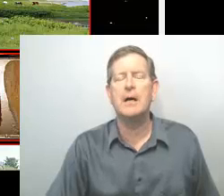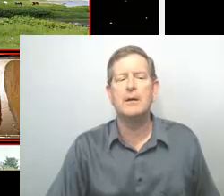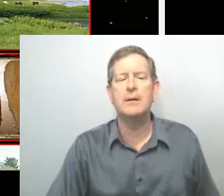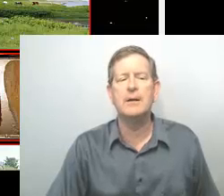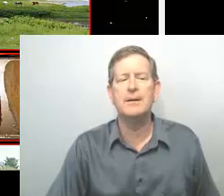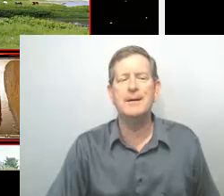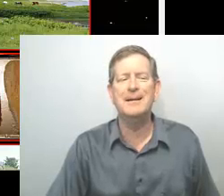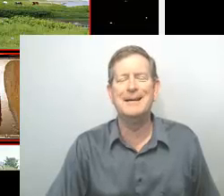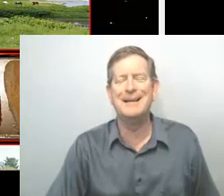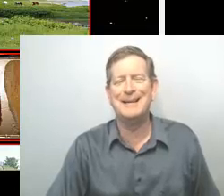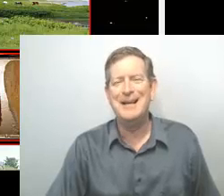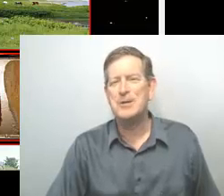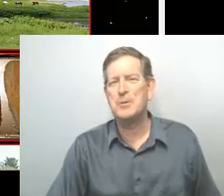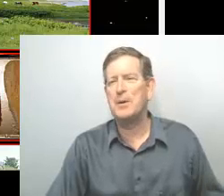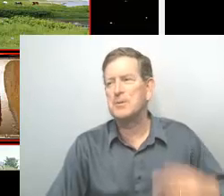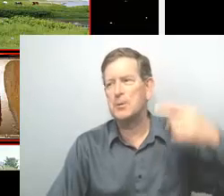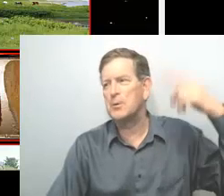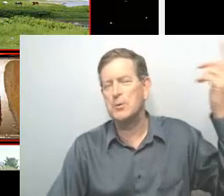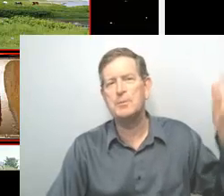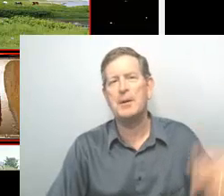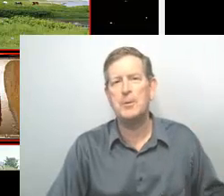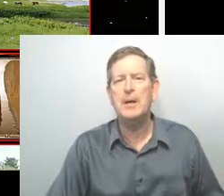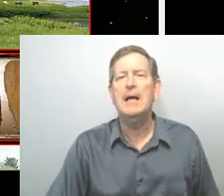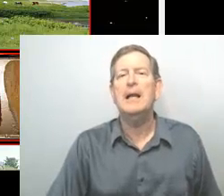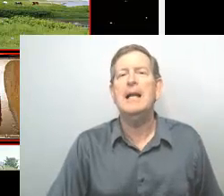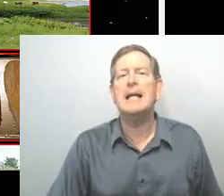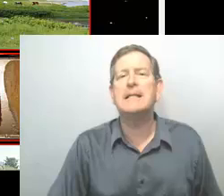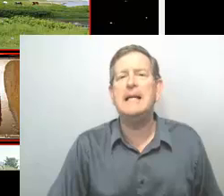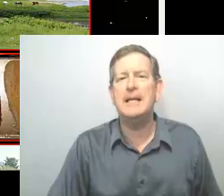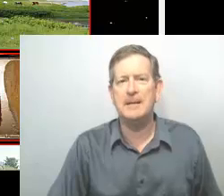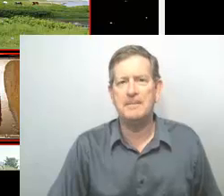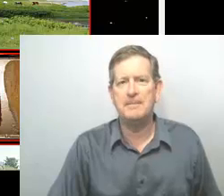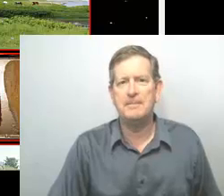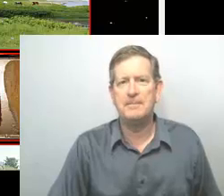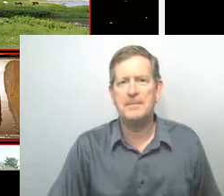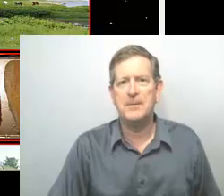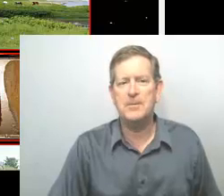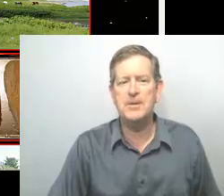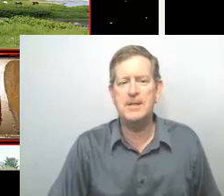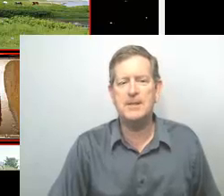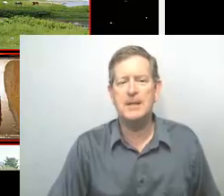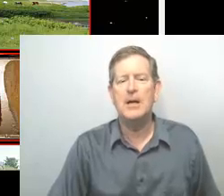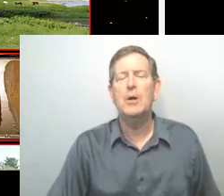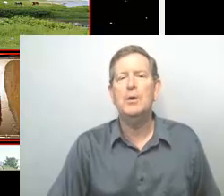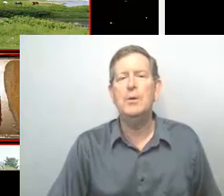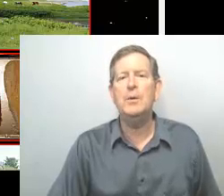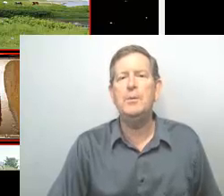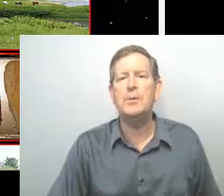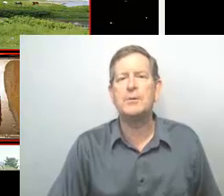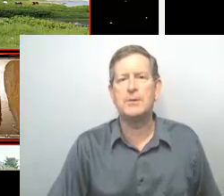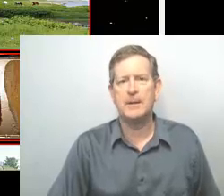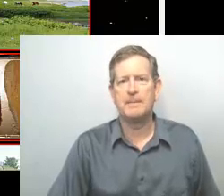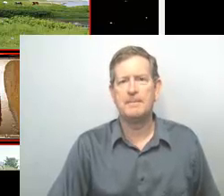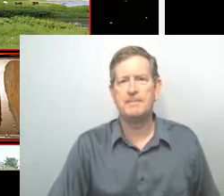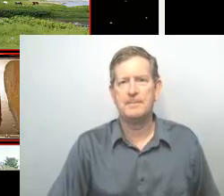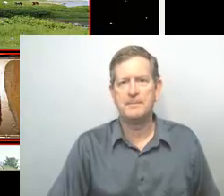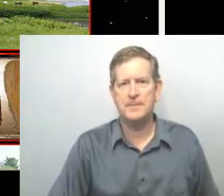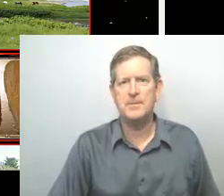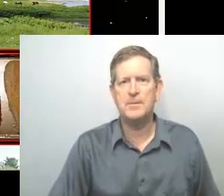le, je pense à autre chose, pardon, la télé, oui, le